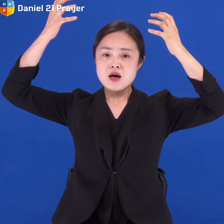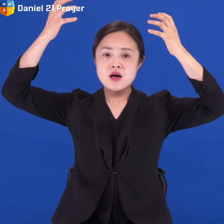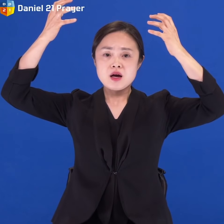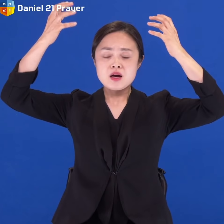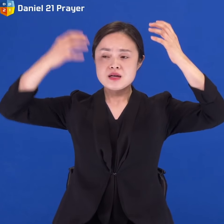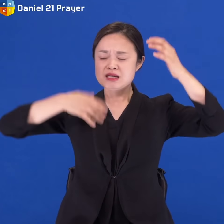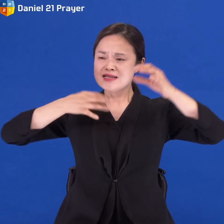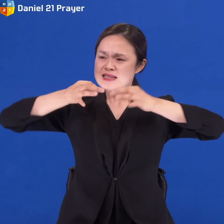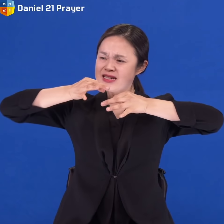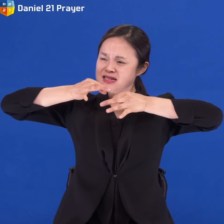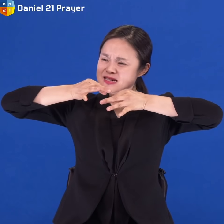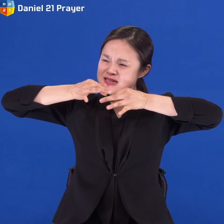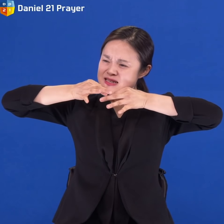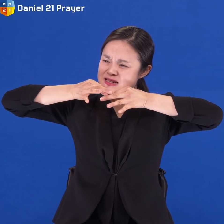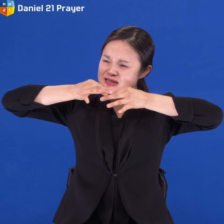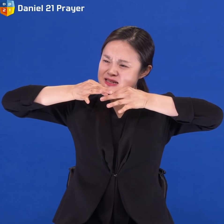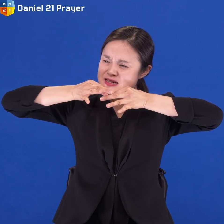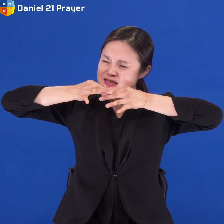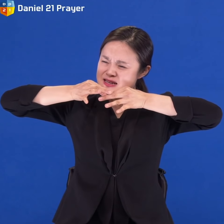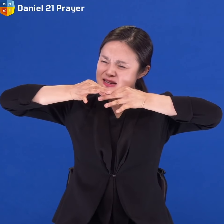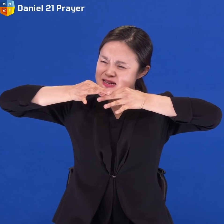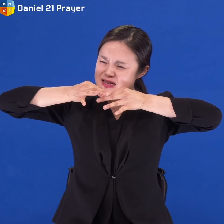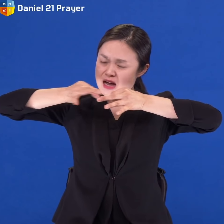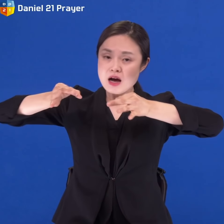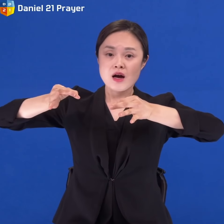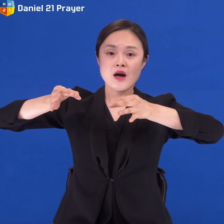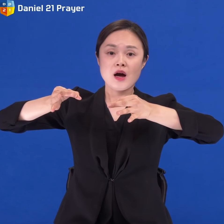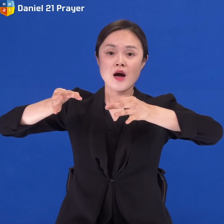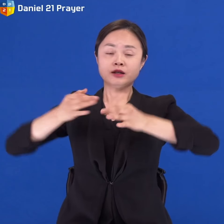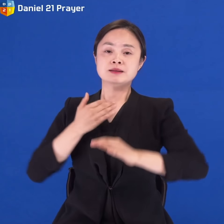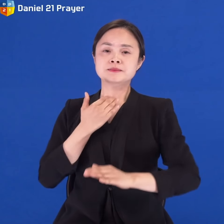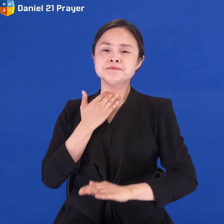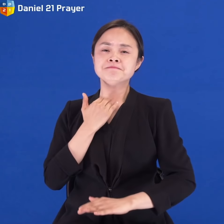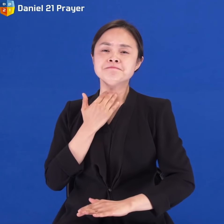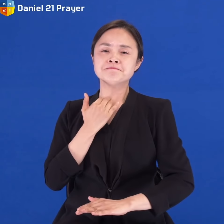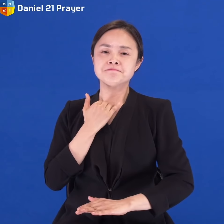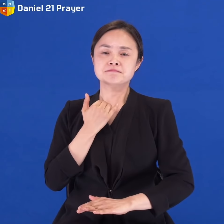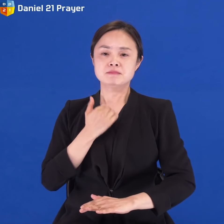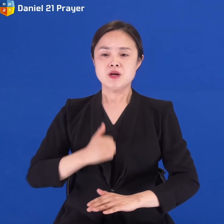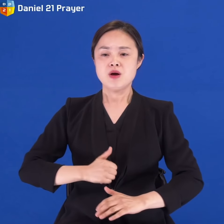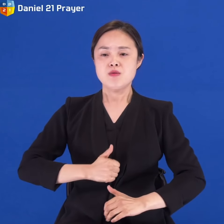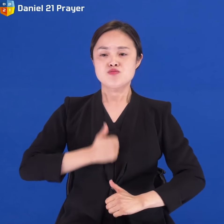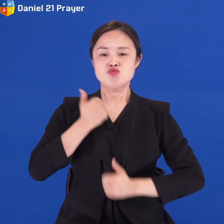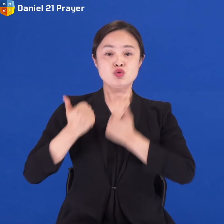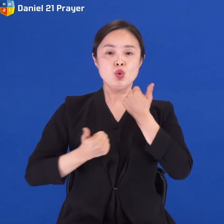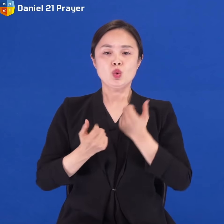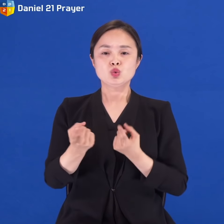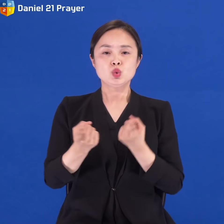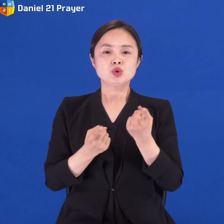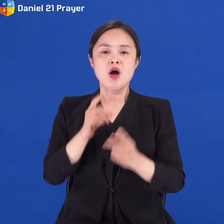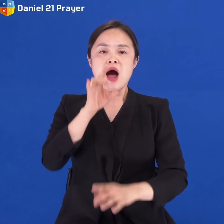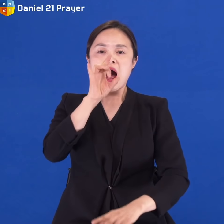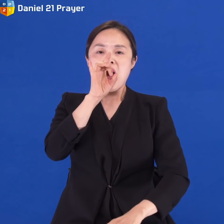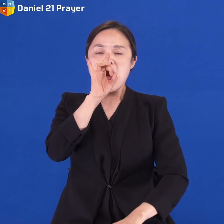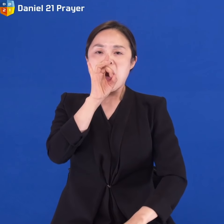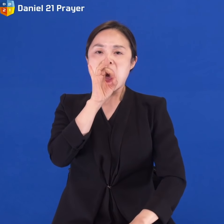소리를 지를 것 같은 분노 조절 장애 증상을